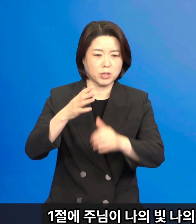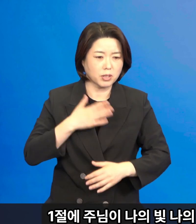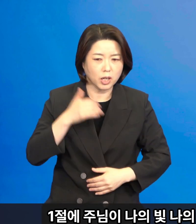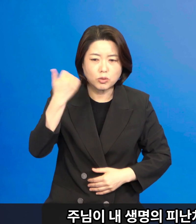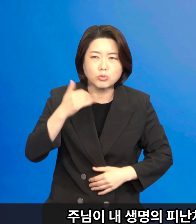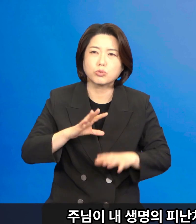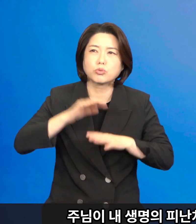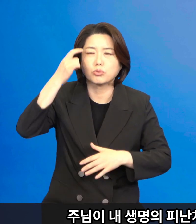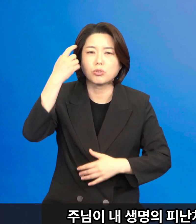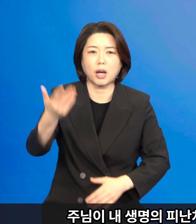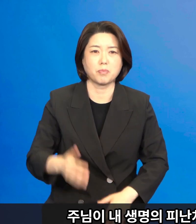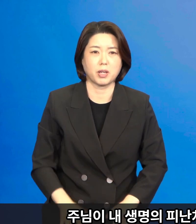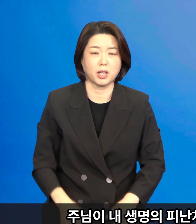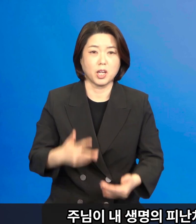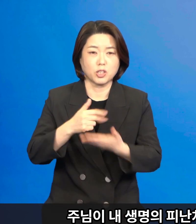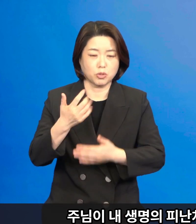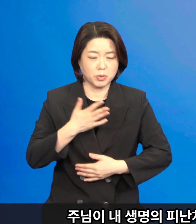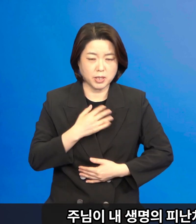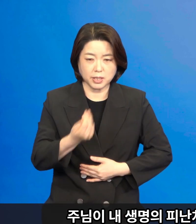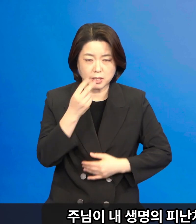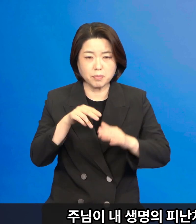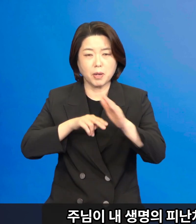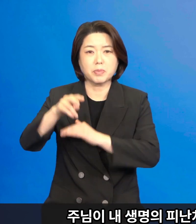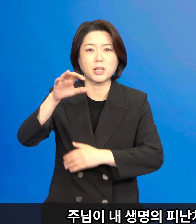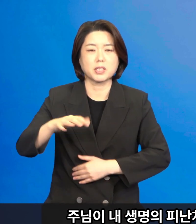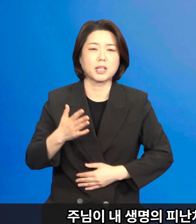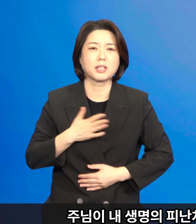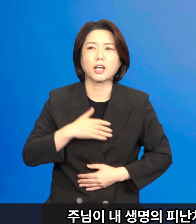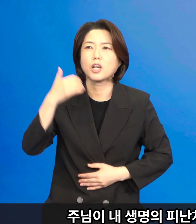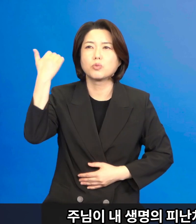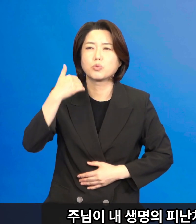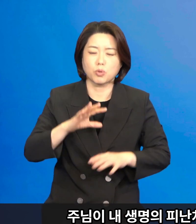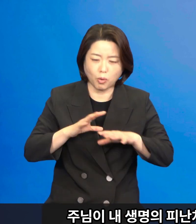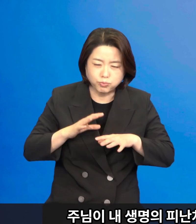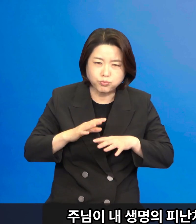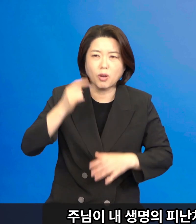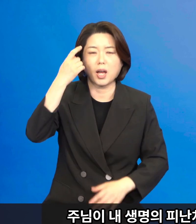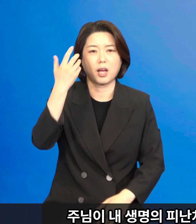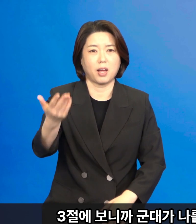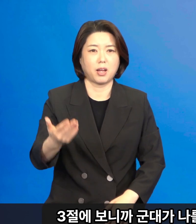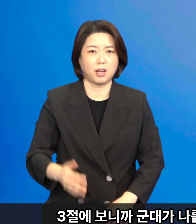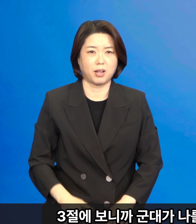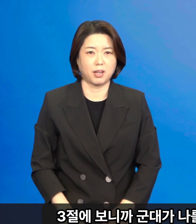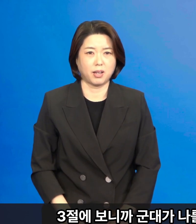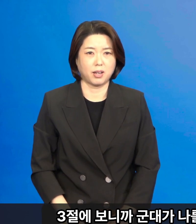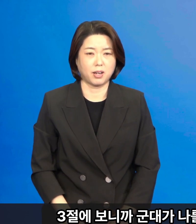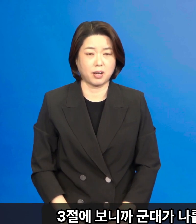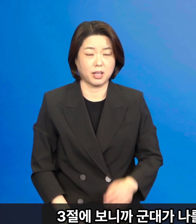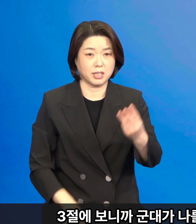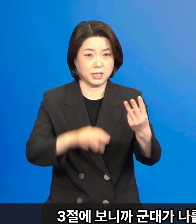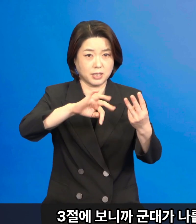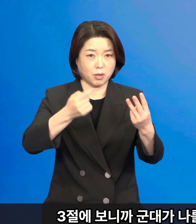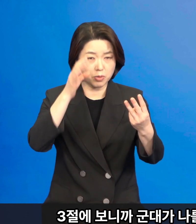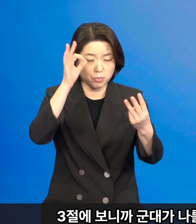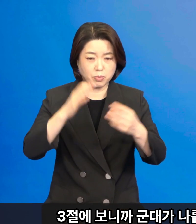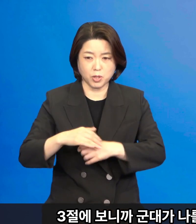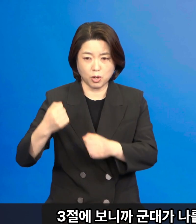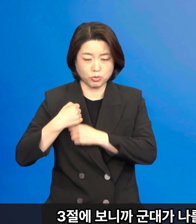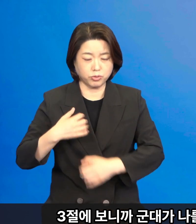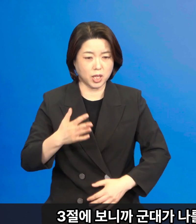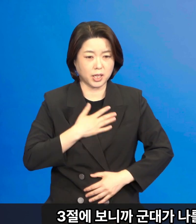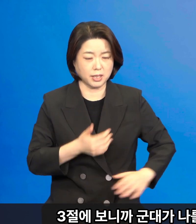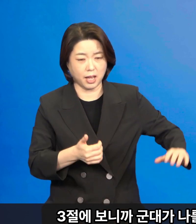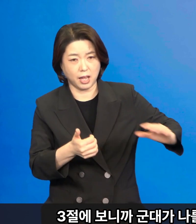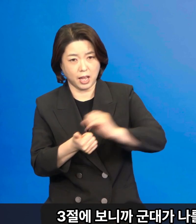두려워하랴? 주님이 내 생명의 피난처이신데 내가 누구를 무서워하여 하랴? 3절에 보니까 군대가 나를 치려고